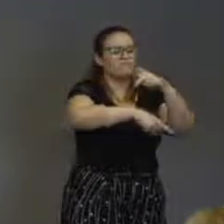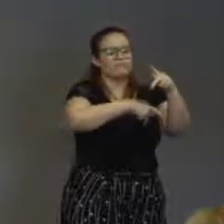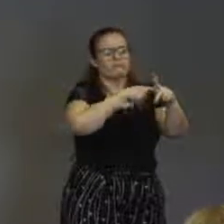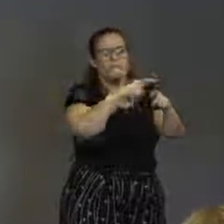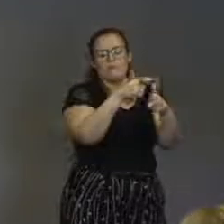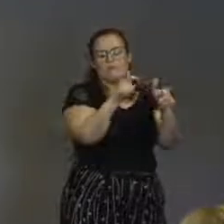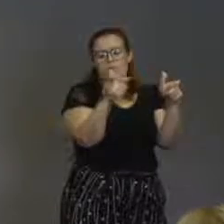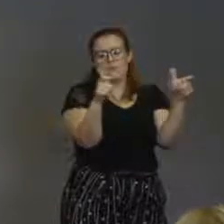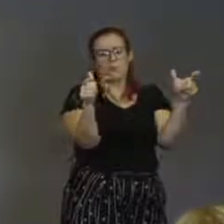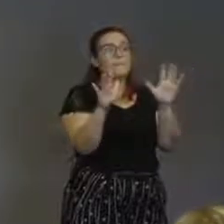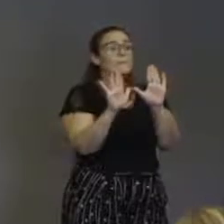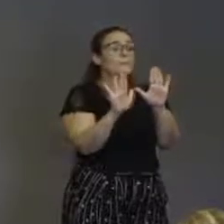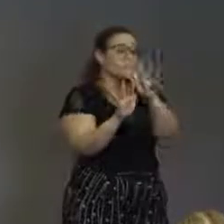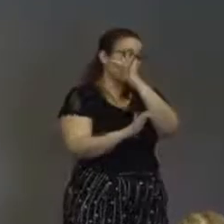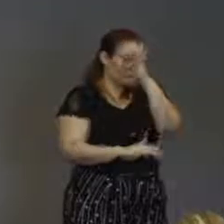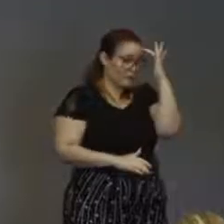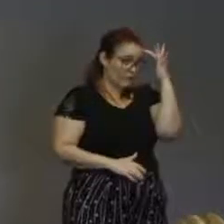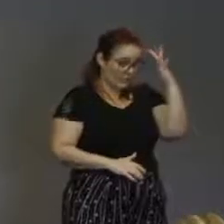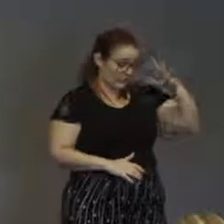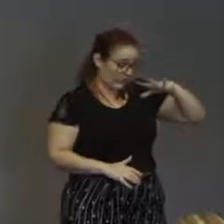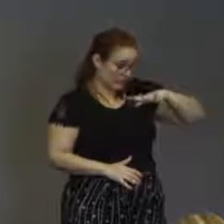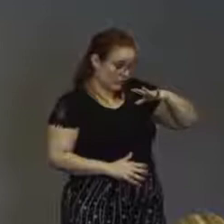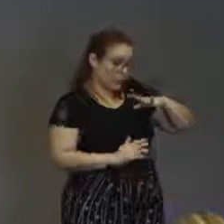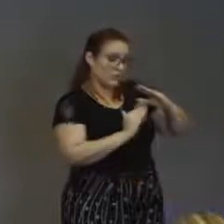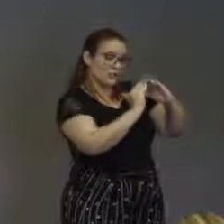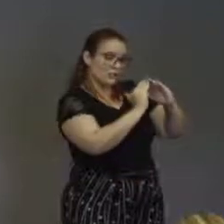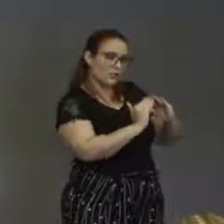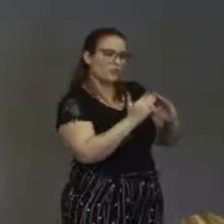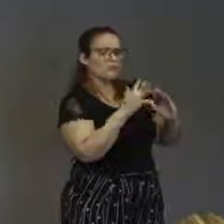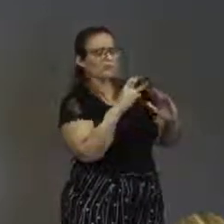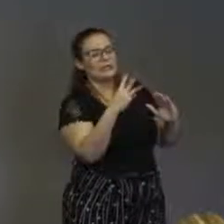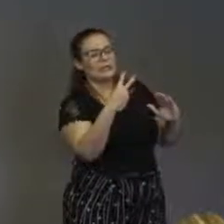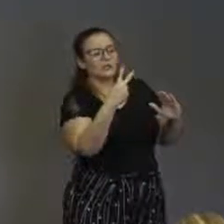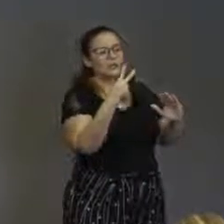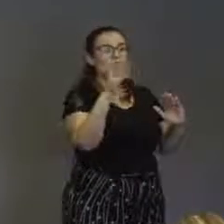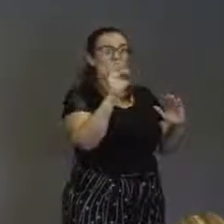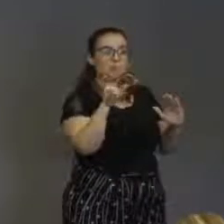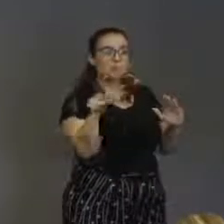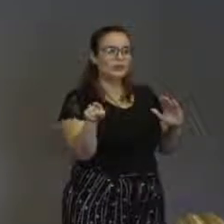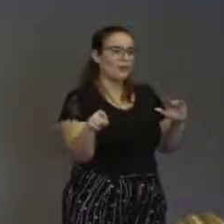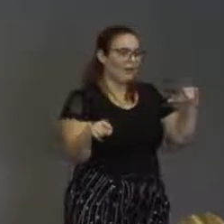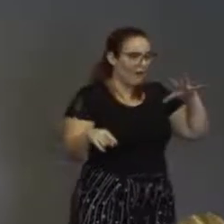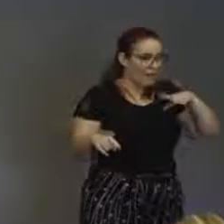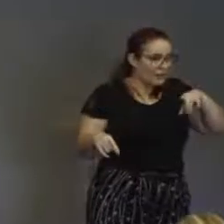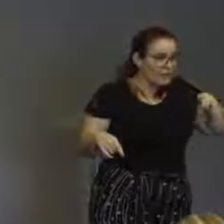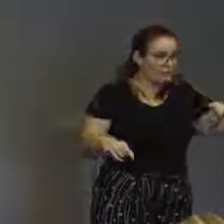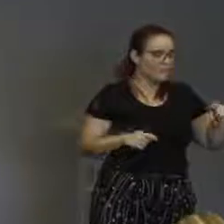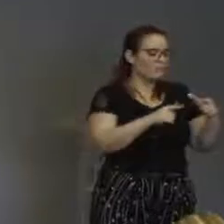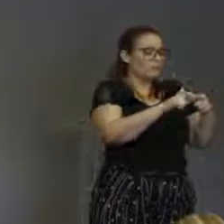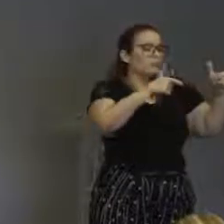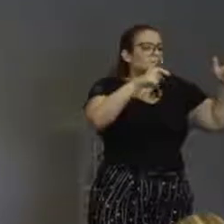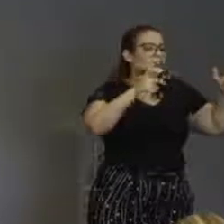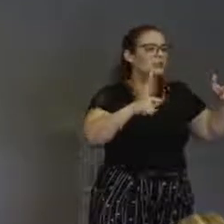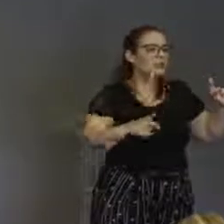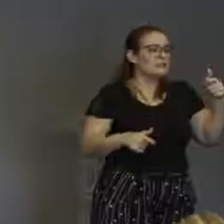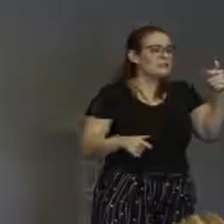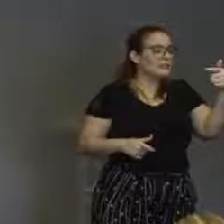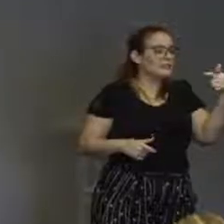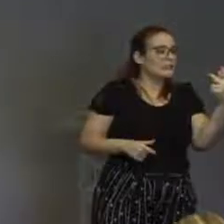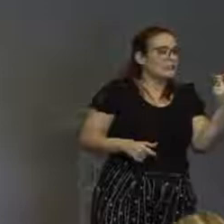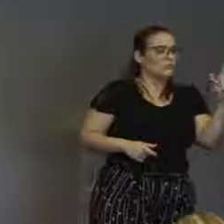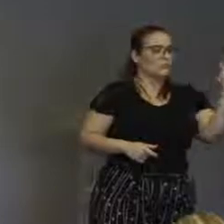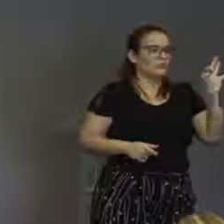população urbana, ou seja, se a total cresce 32%, a urbana crescerá 75%, né? Então, a gente deve passar